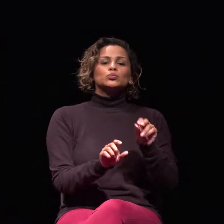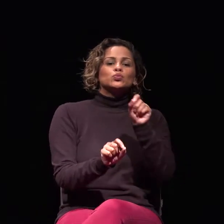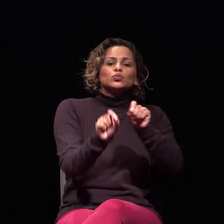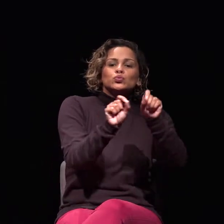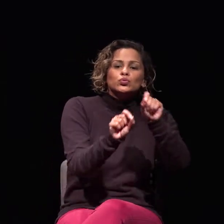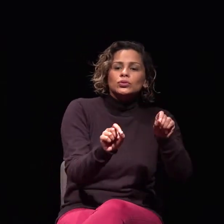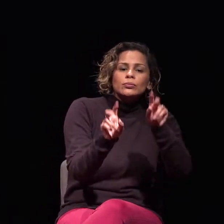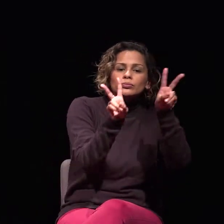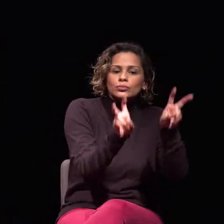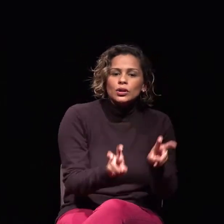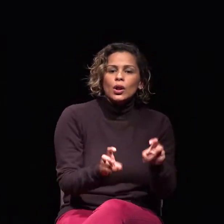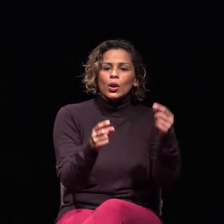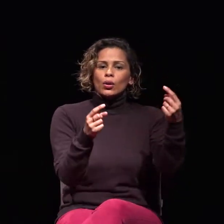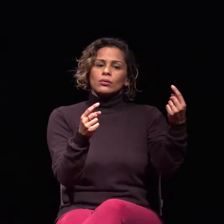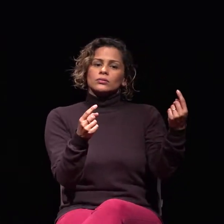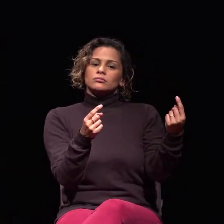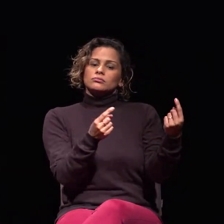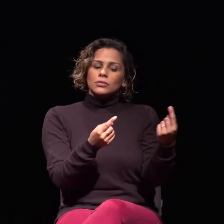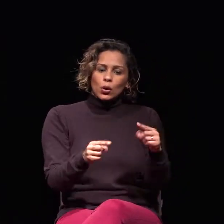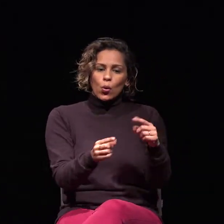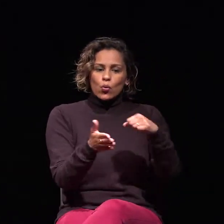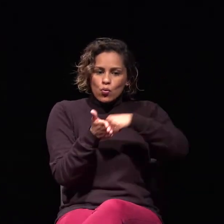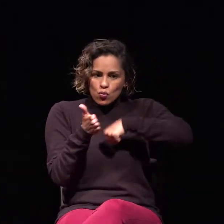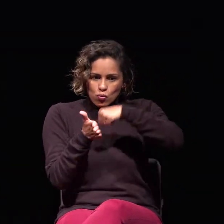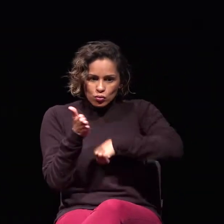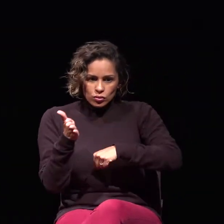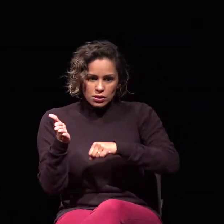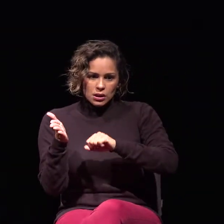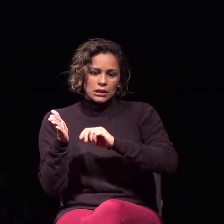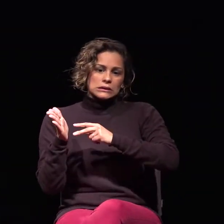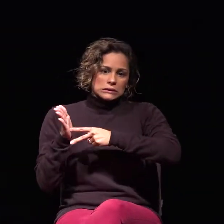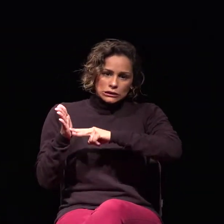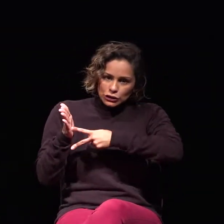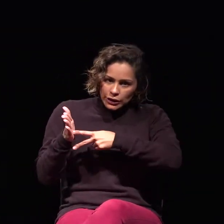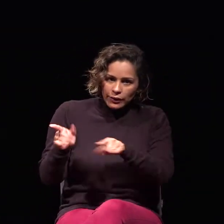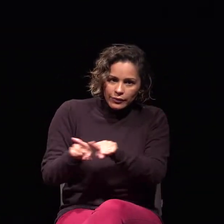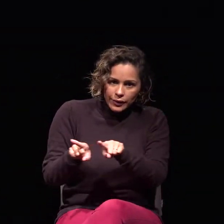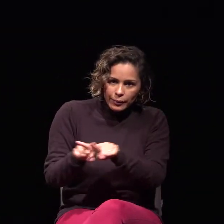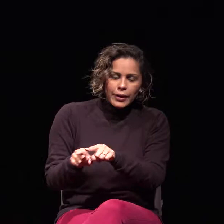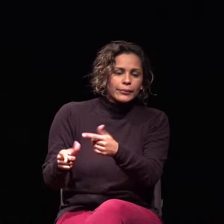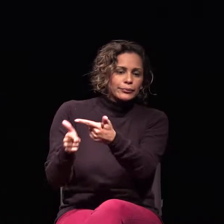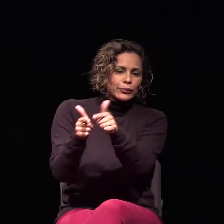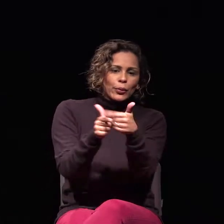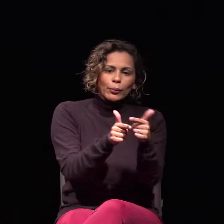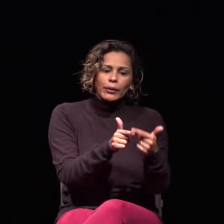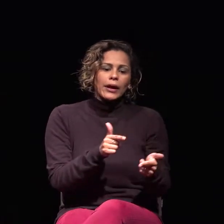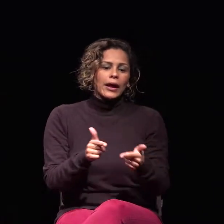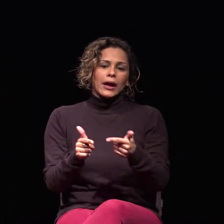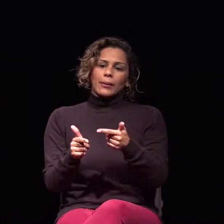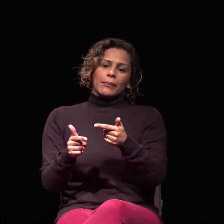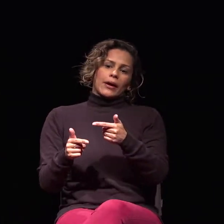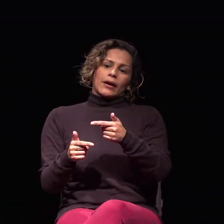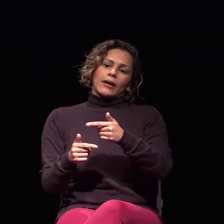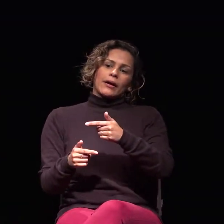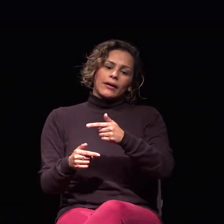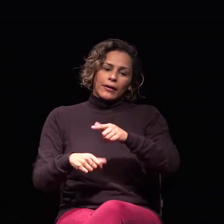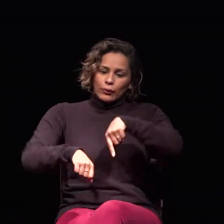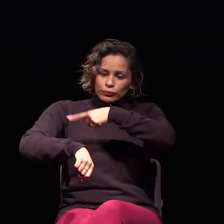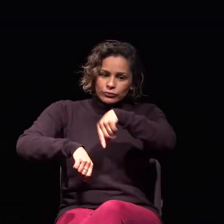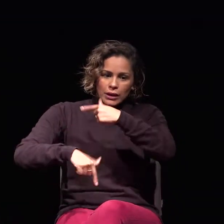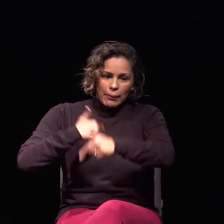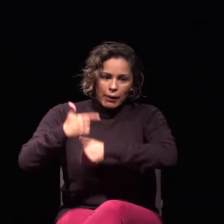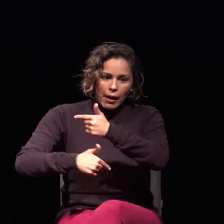traziam seus problemas da dupla jornada, do salário menor,